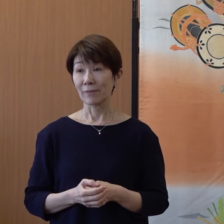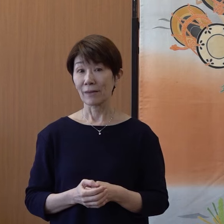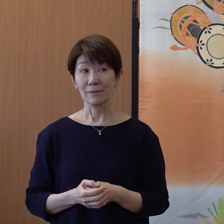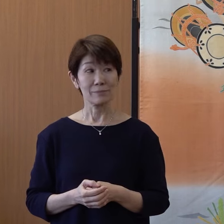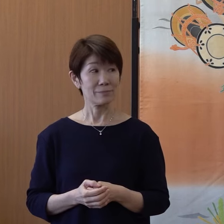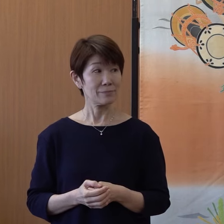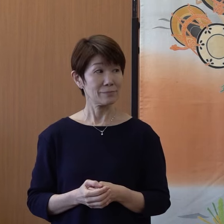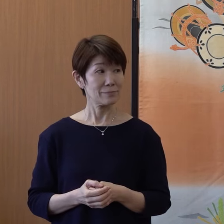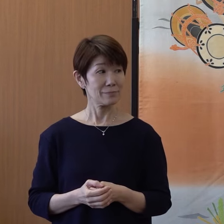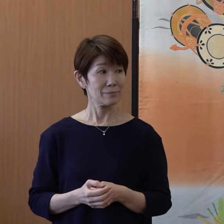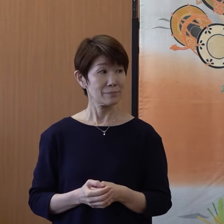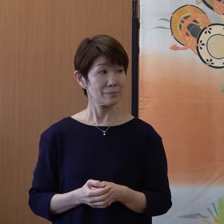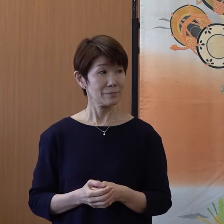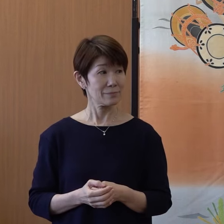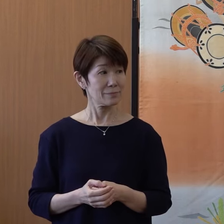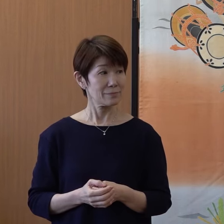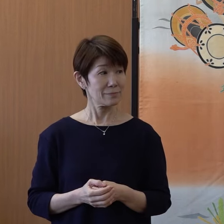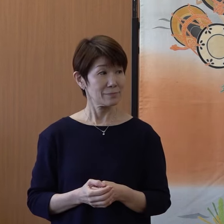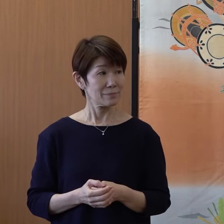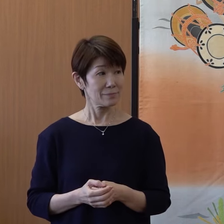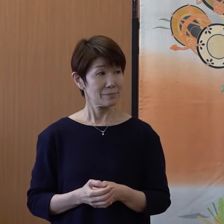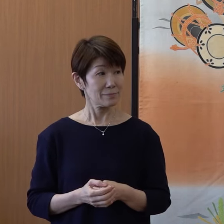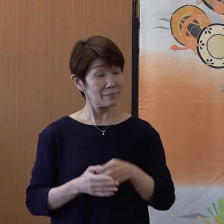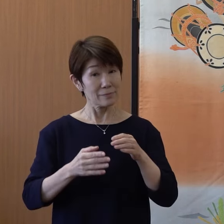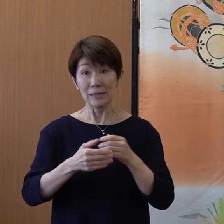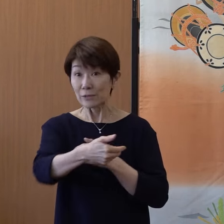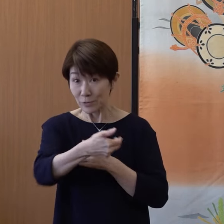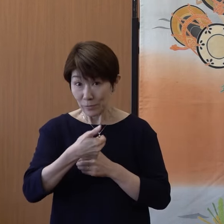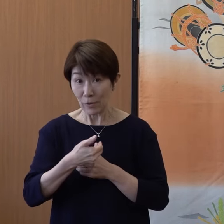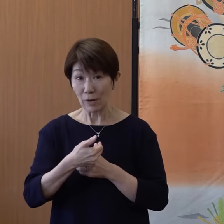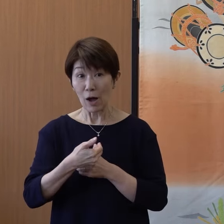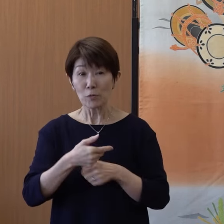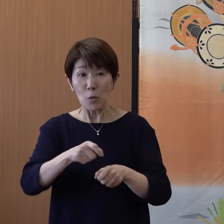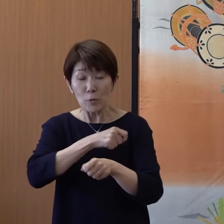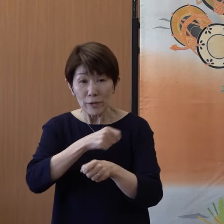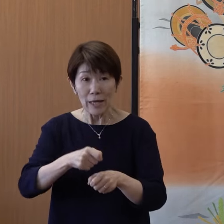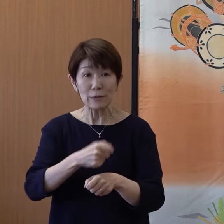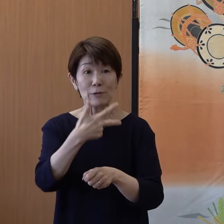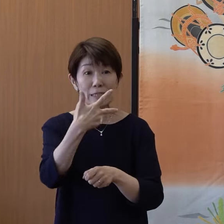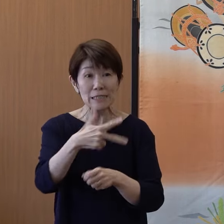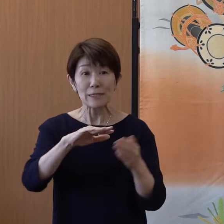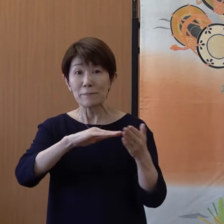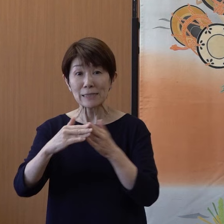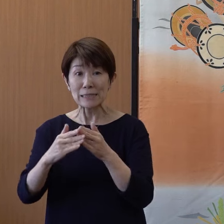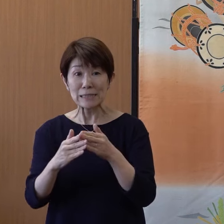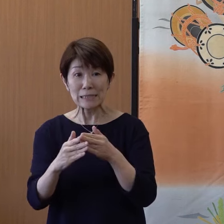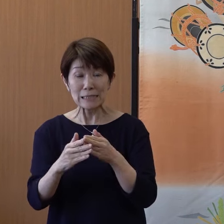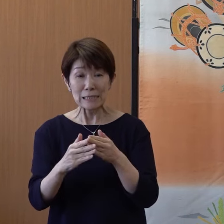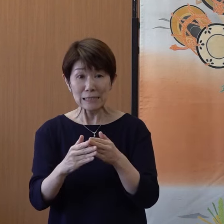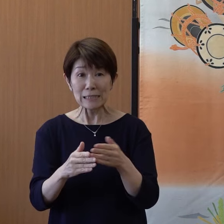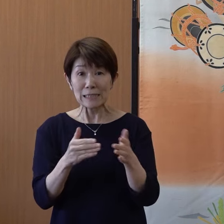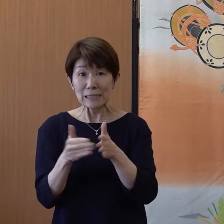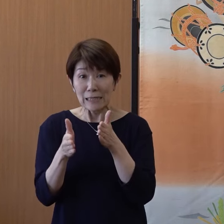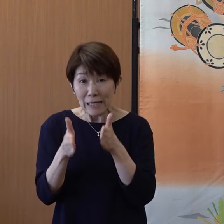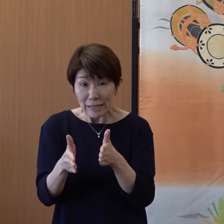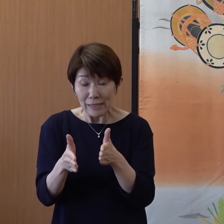関係でこれ特に特定の星町にこう限ってということではなく全体でというか